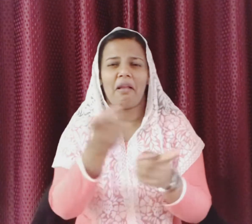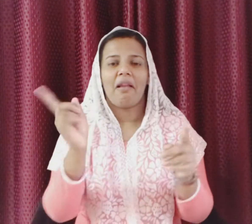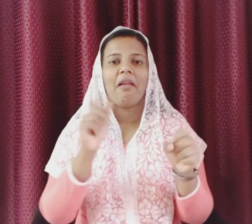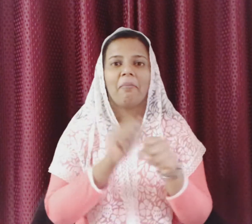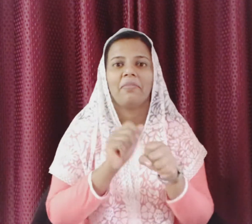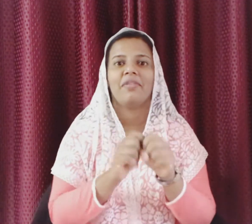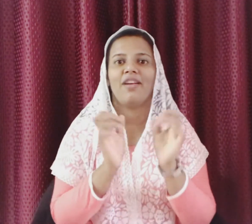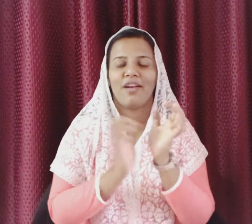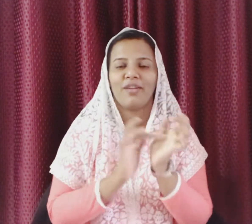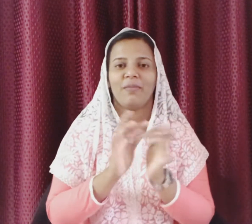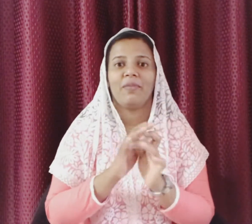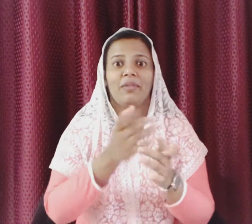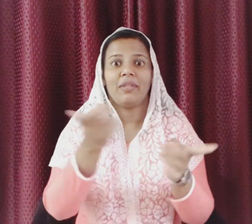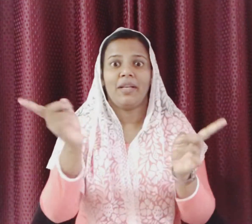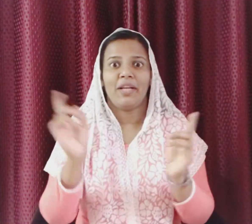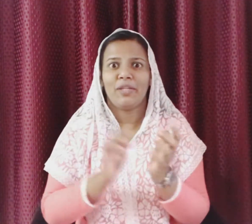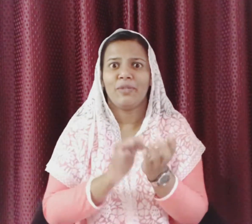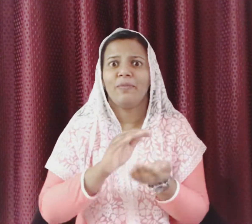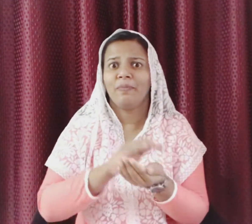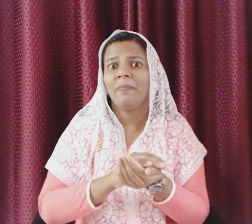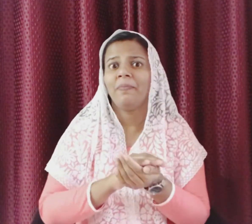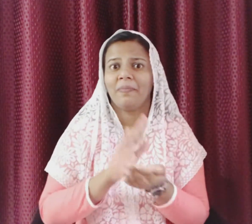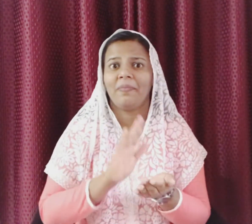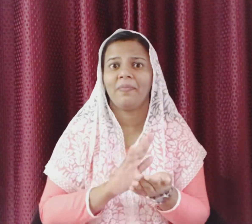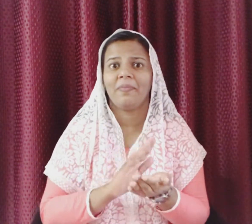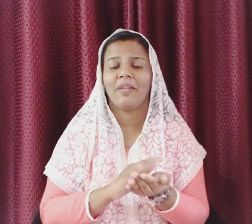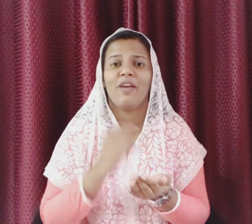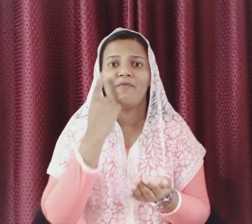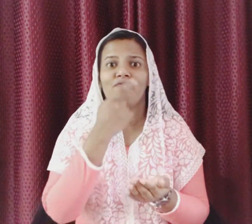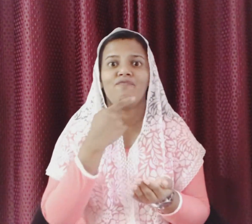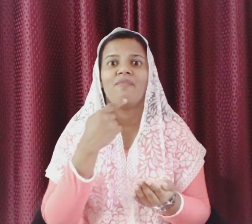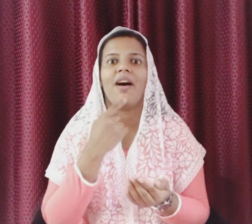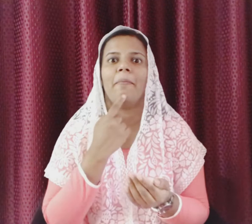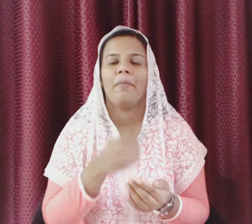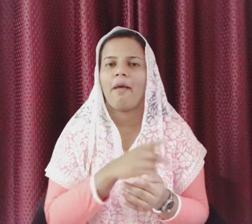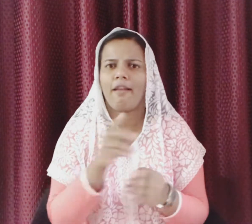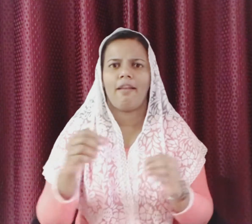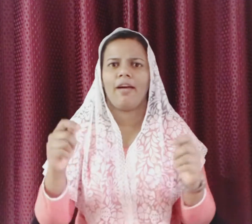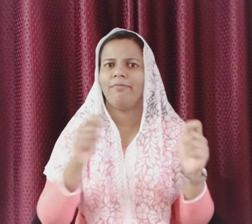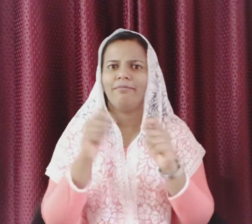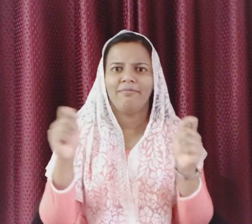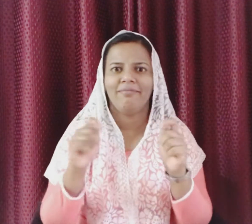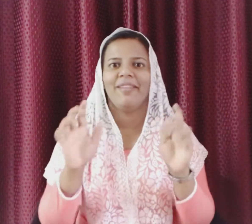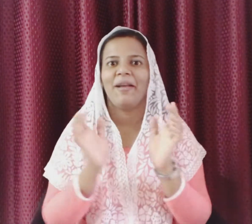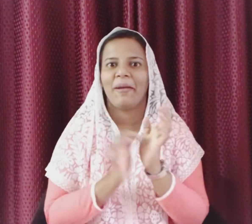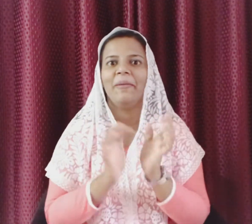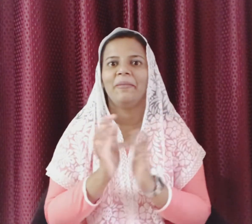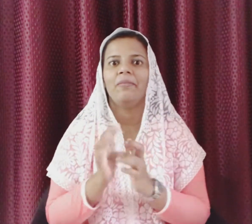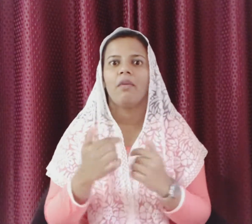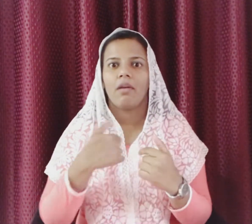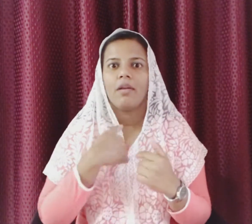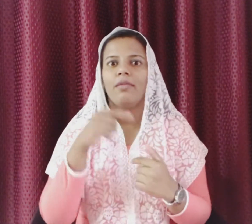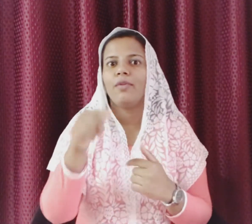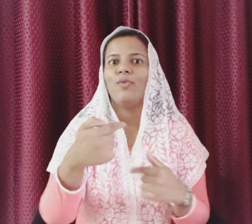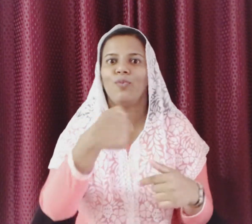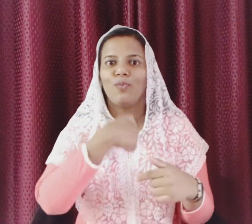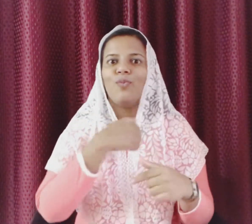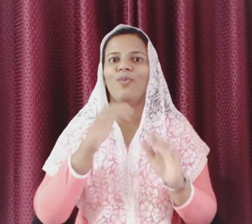ഉടയവനായ ദൈവം, സകലതും തൻ്റെ കയ്യിൽ, തൻ്റെ വാക്കിനാൽ നിയന്ത്രിക്കുന്ന ദൈവം, കൺട്രോൾ ചെയ്യുന്ന ദൈവം ഇന്ന് എൻ്റെയും നിങ്ങളുടെ അകത്തിരിക്കുക.